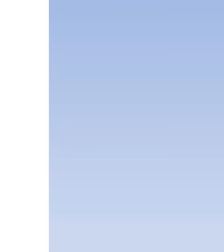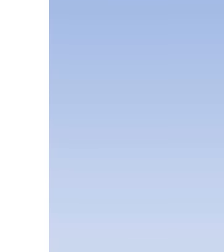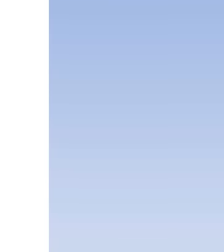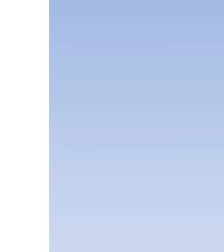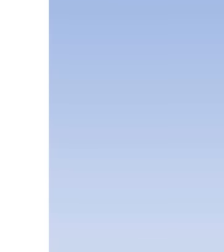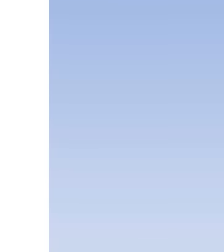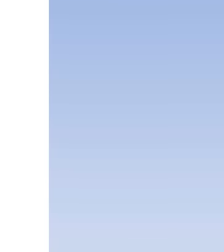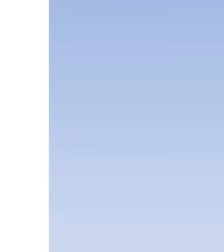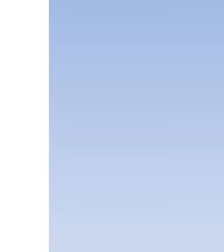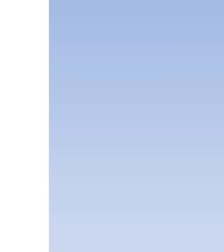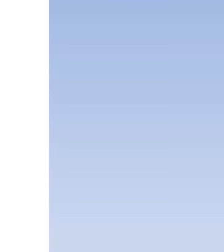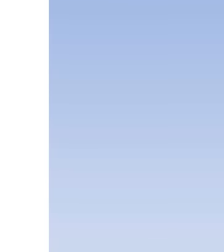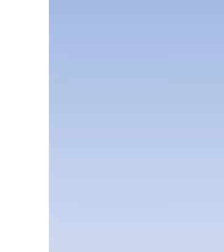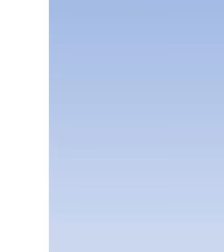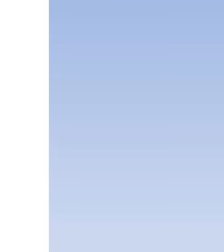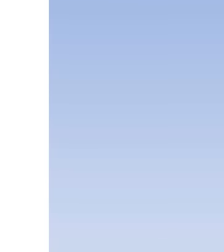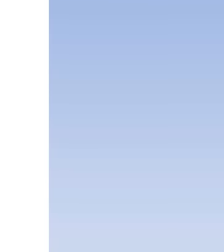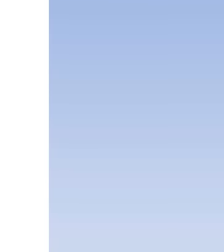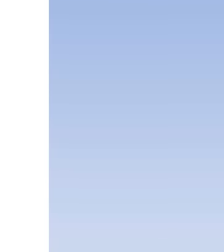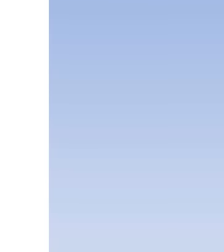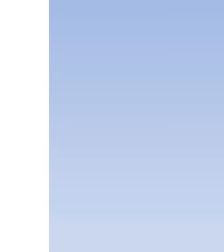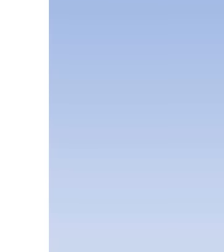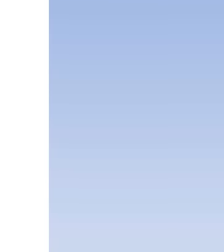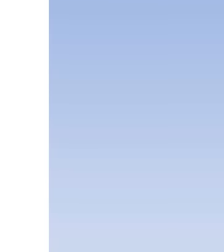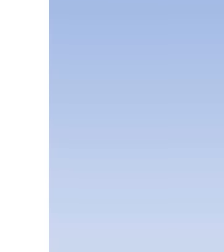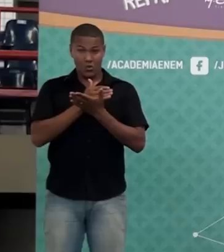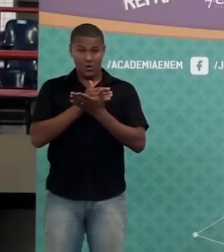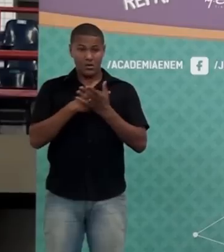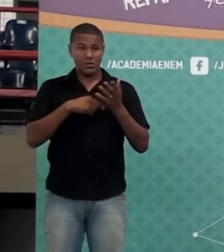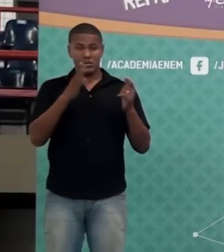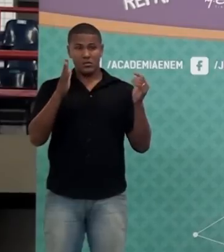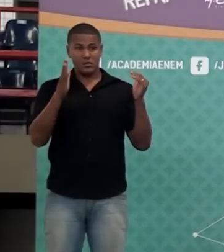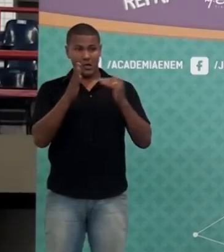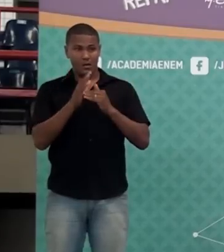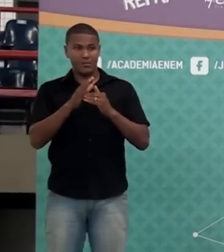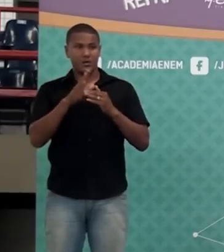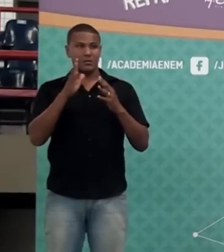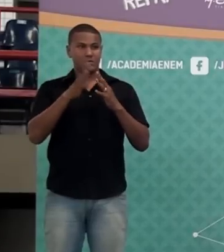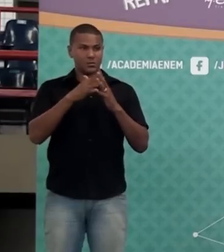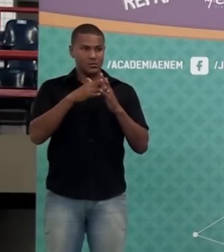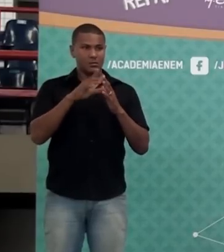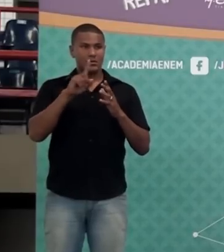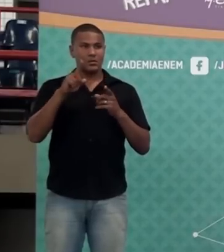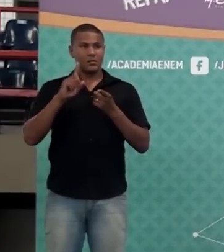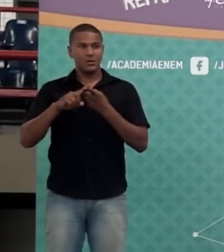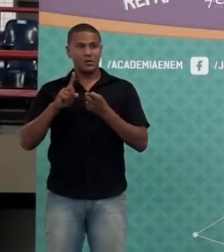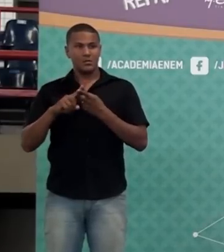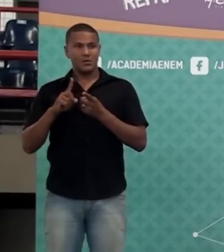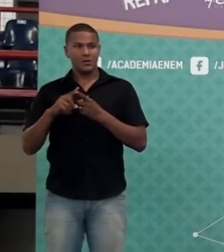com consoante e a palavra seguinte começa com consoante, tá?